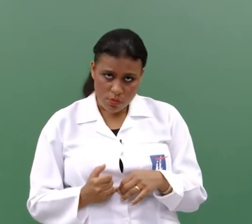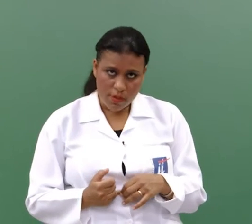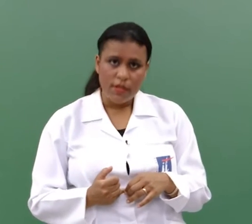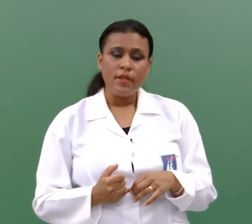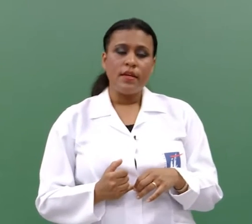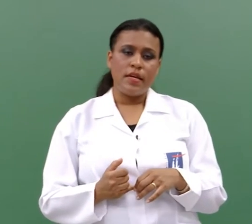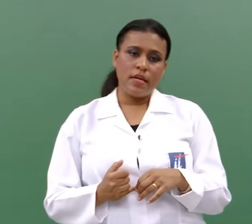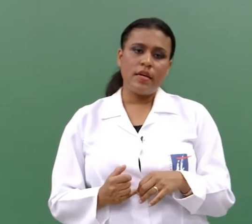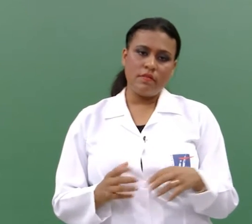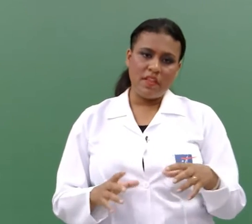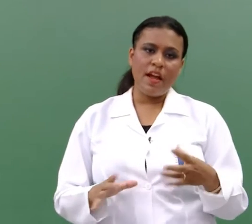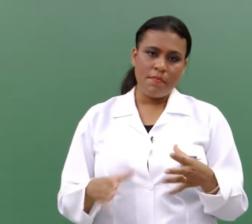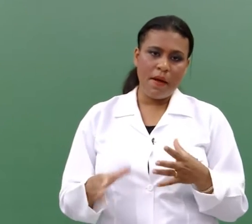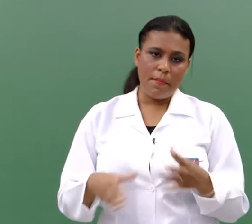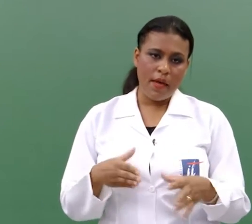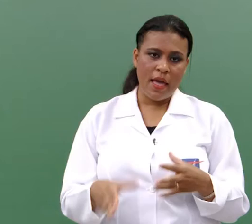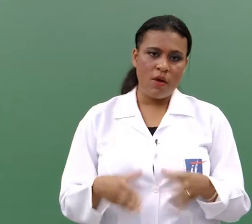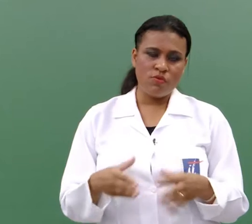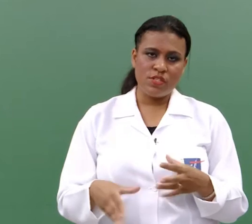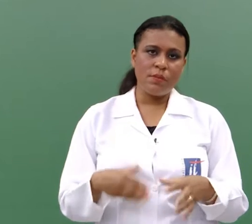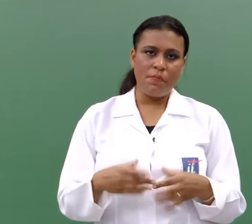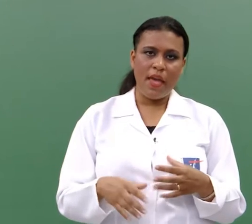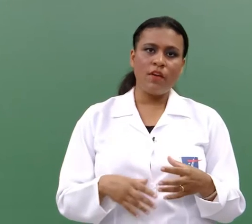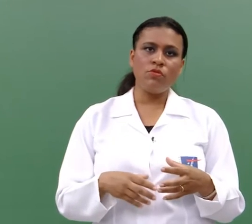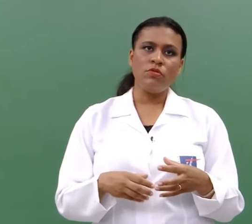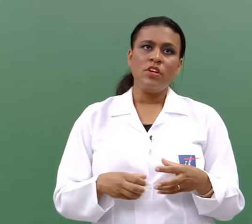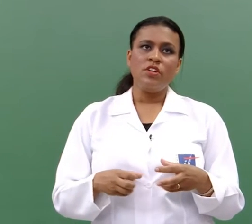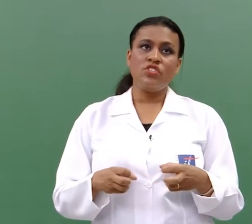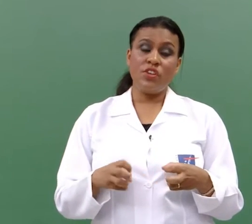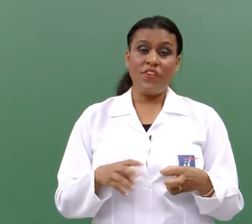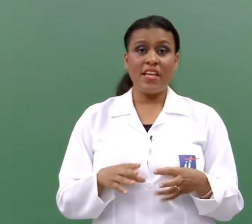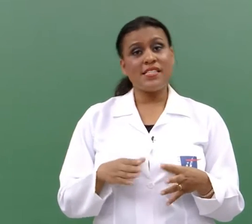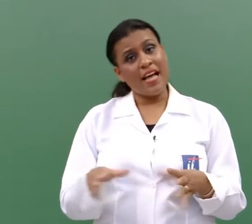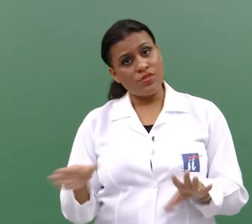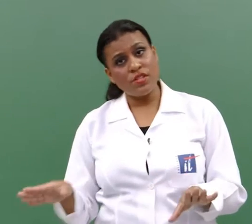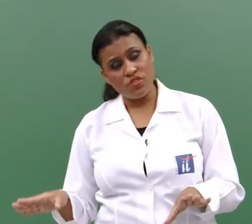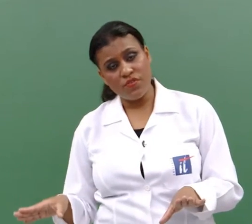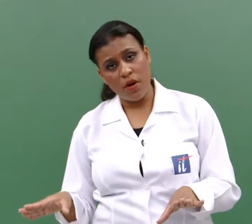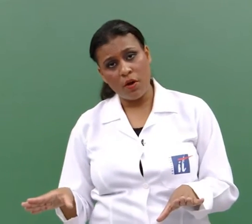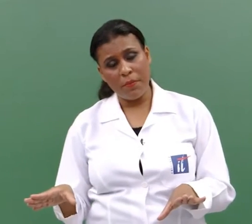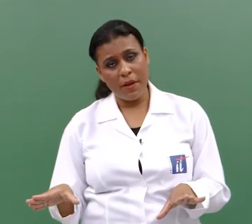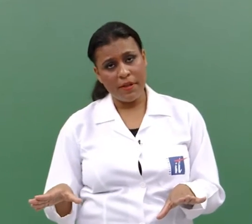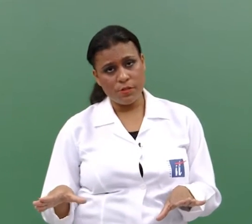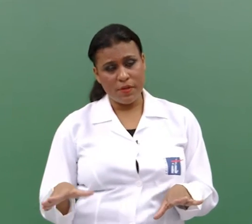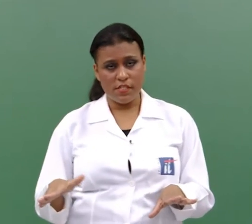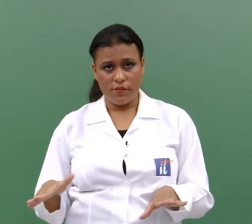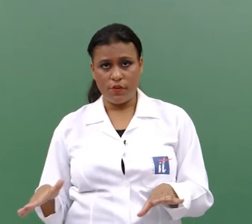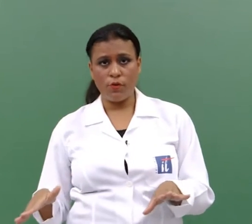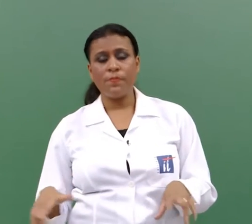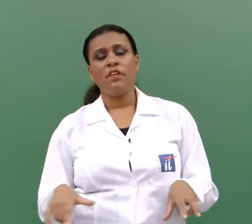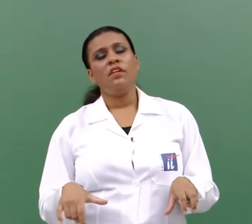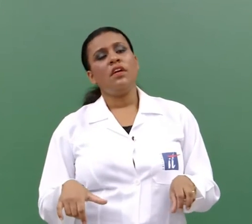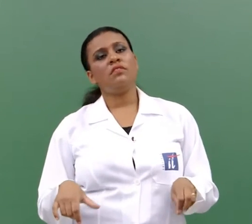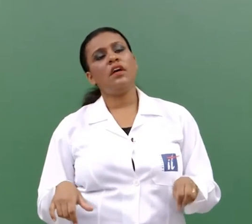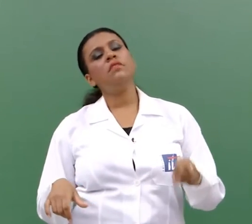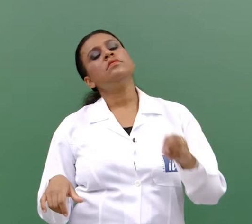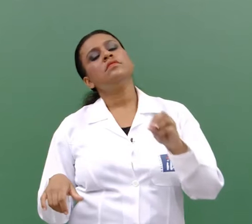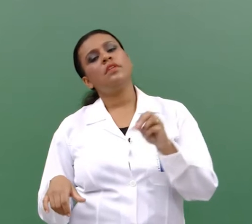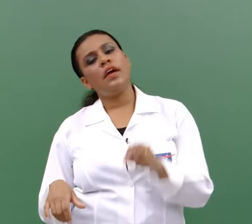costuma ter um desempenho diferenciado se não tiver um acompanhamento específico. Então, ele